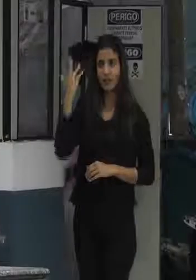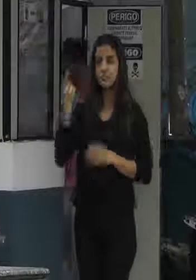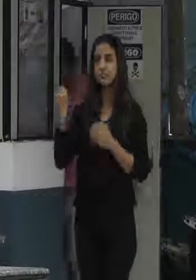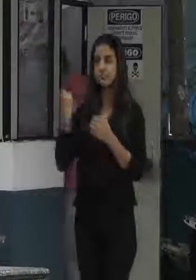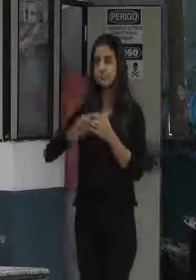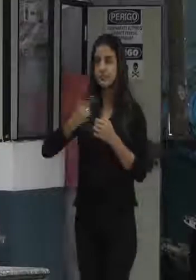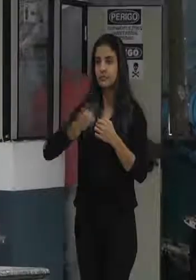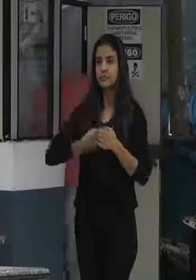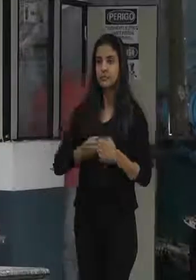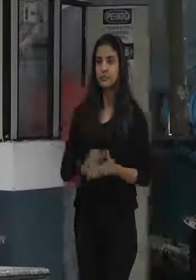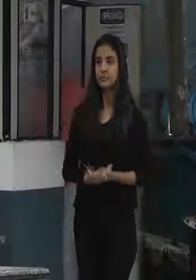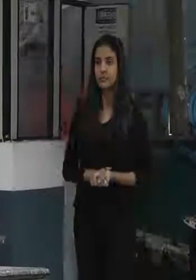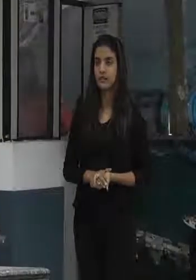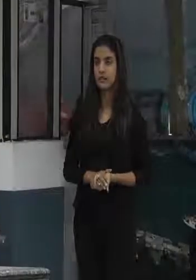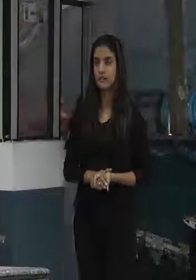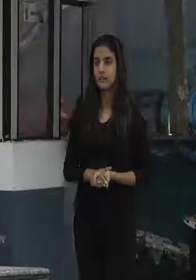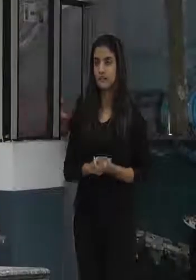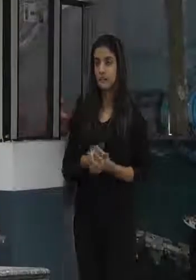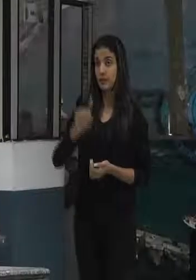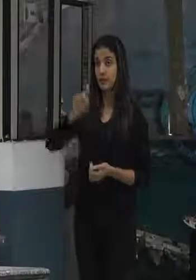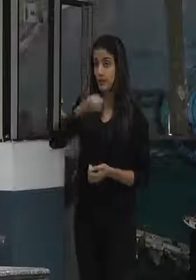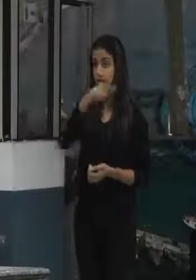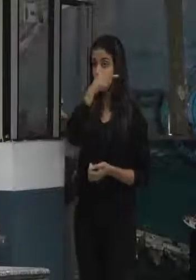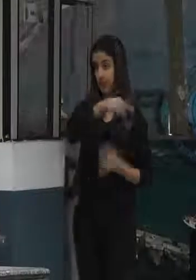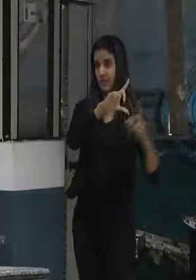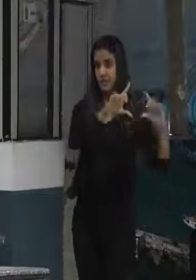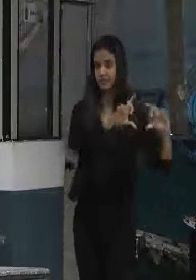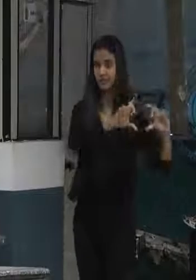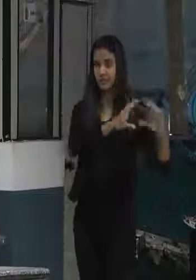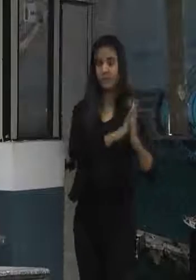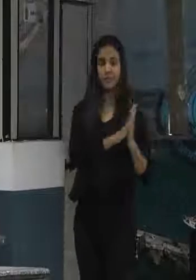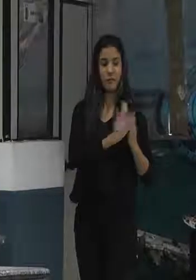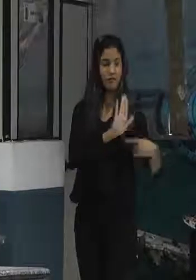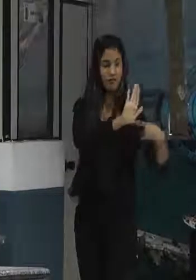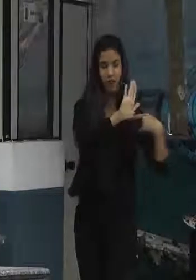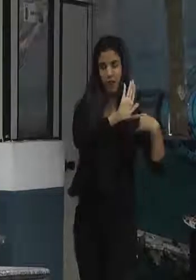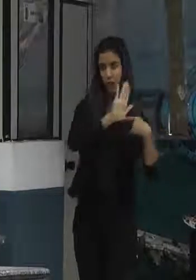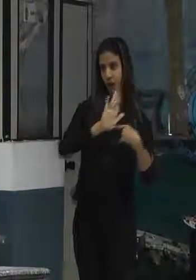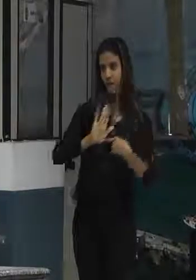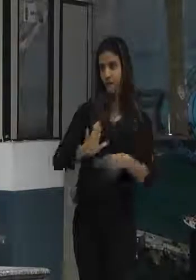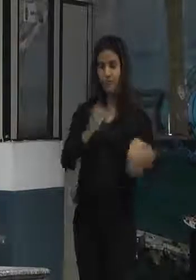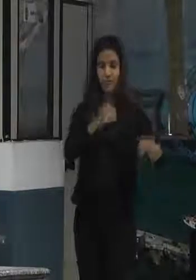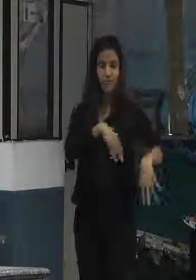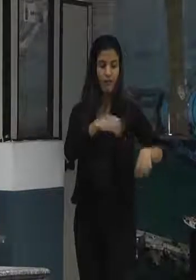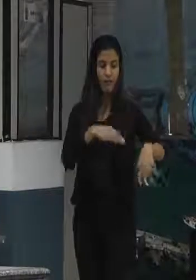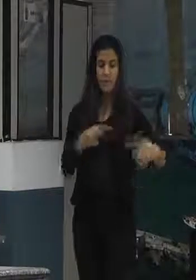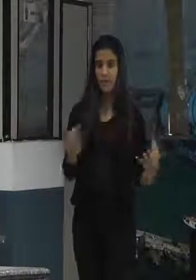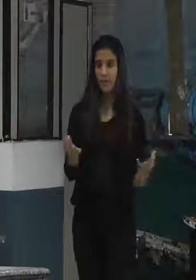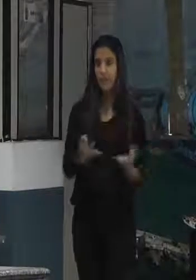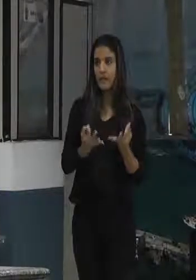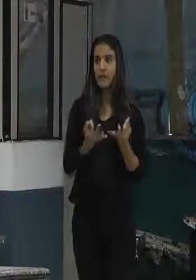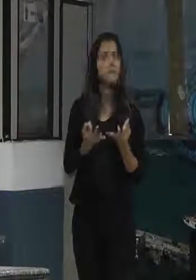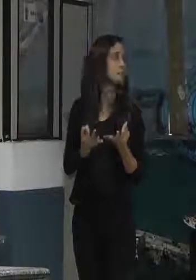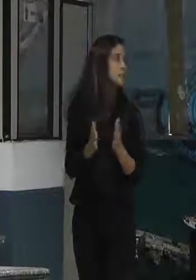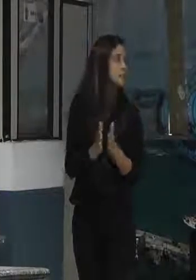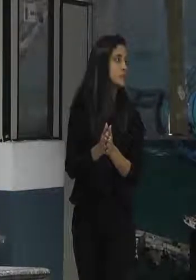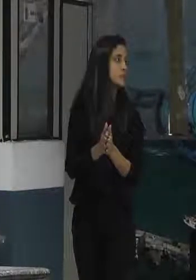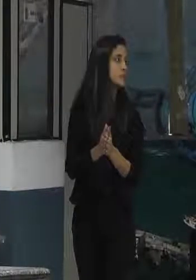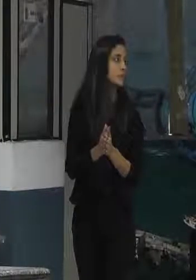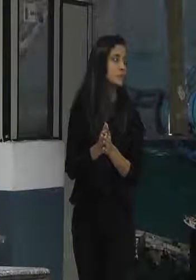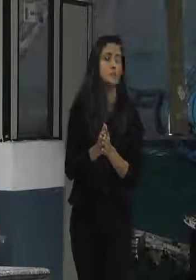cidade. Na cidade virtual, a gente tem uma educação de excelência na cidade de Ilhéus. Na